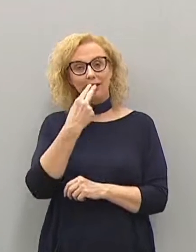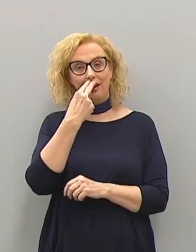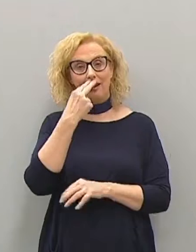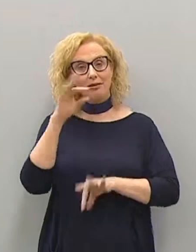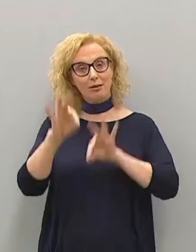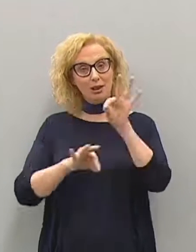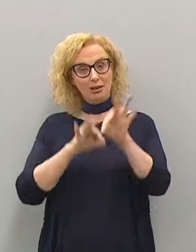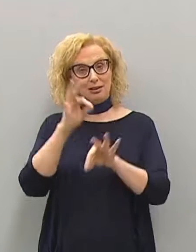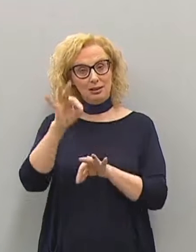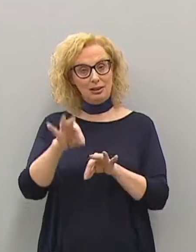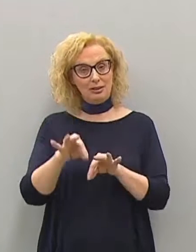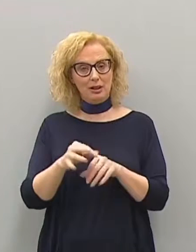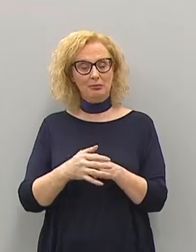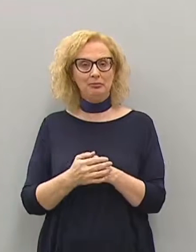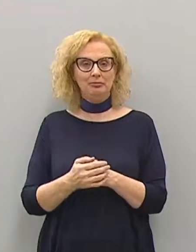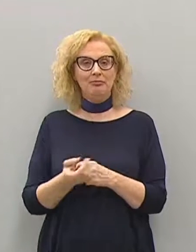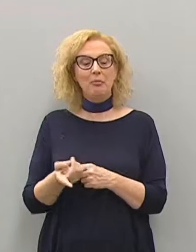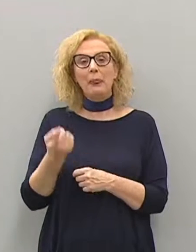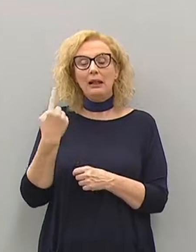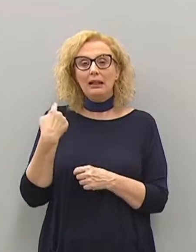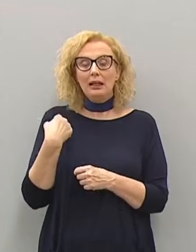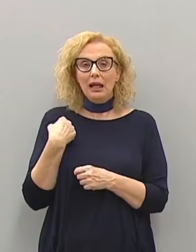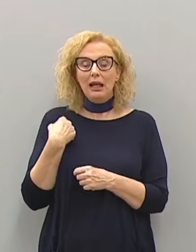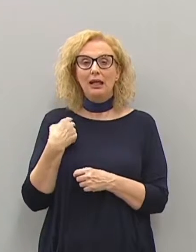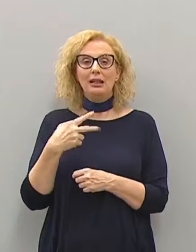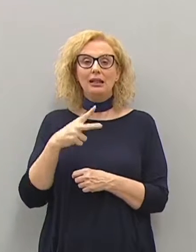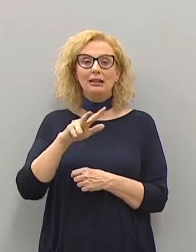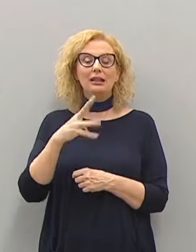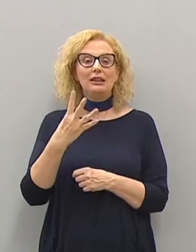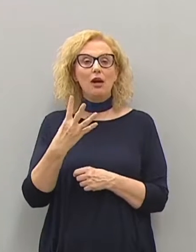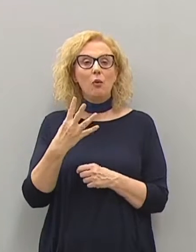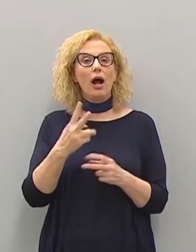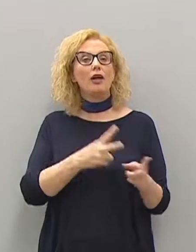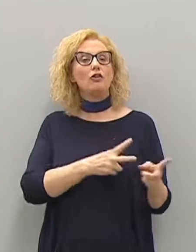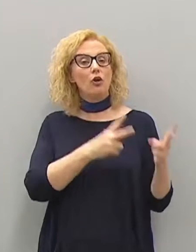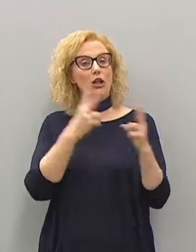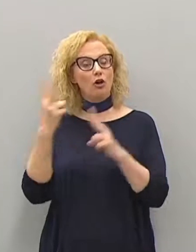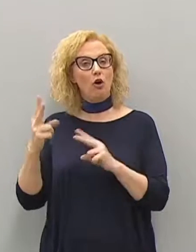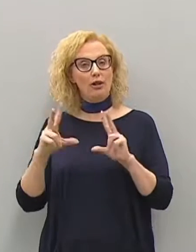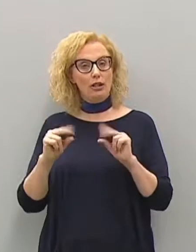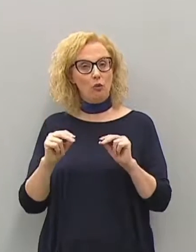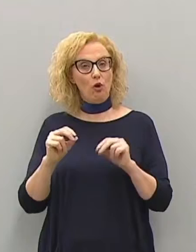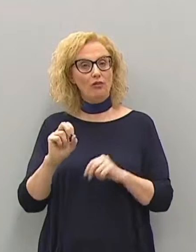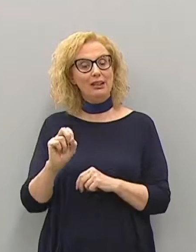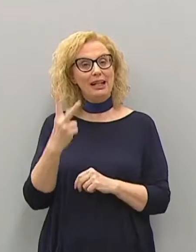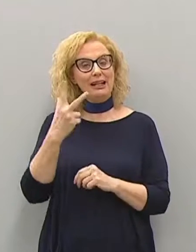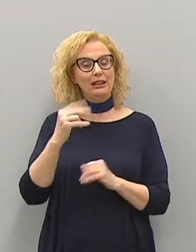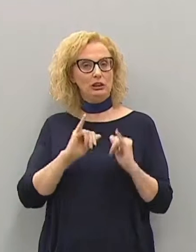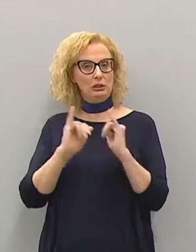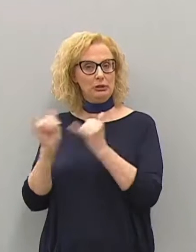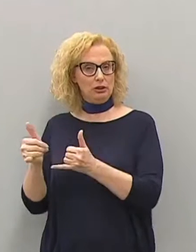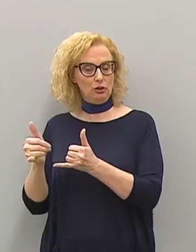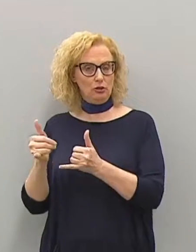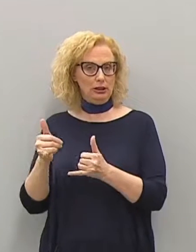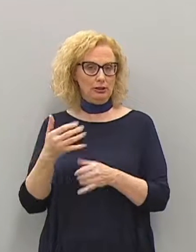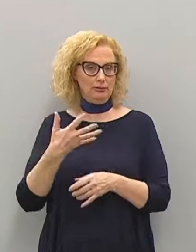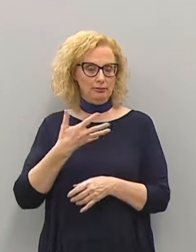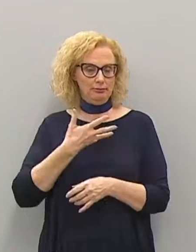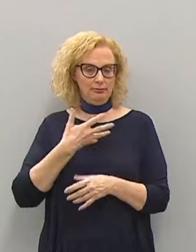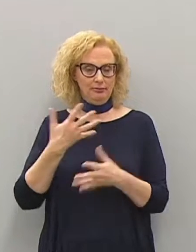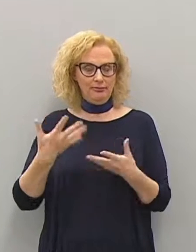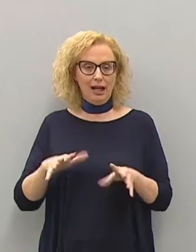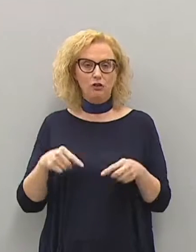intensiva ieri sono stati registrati 34 nuovi ricoveri e 13 sono state le dimissioni quindi queste sono